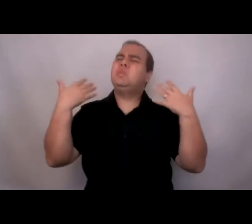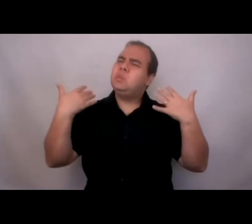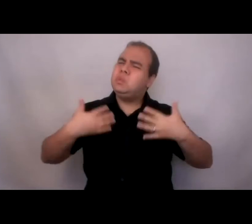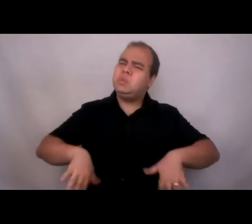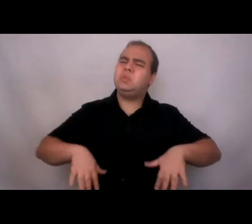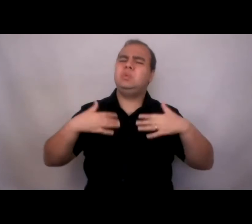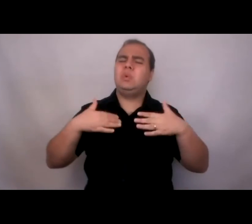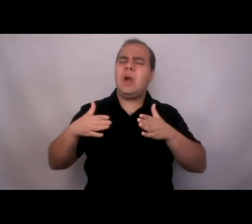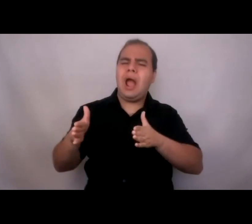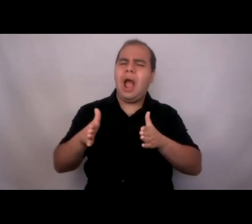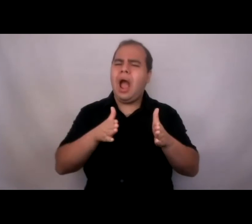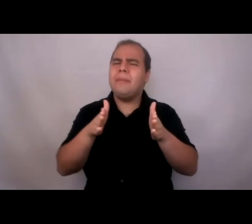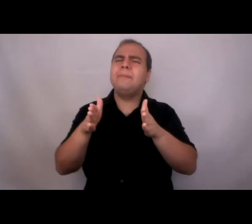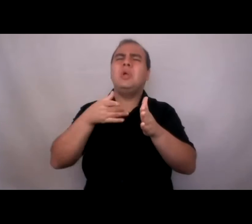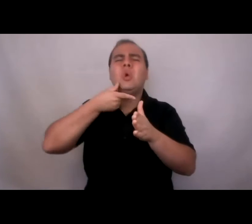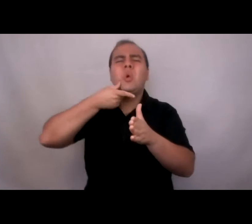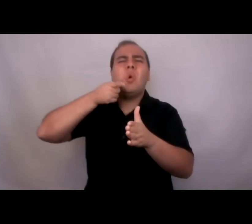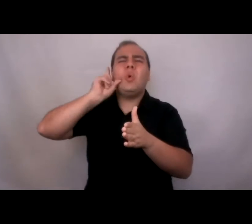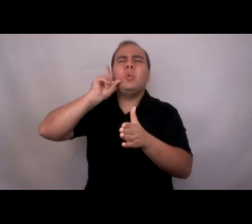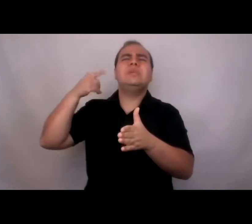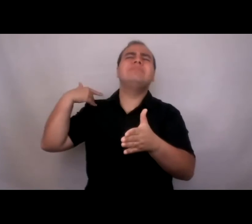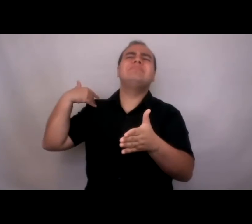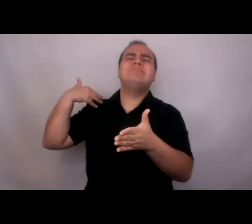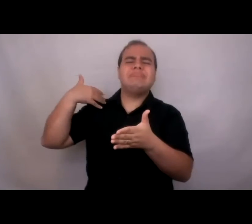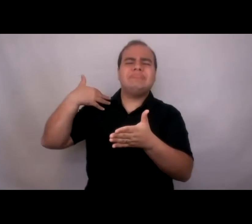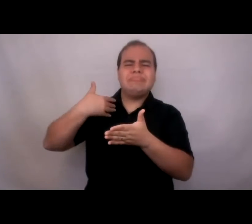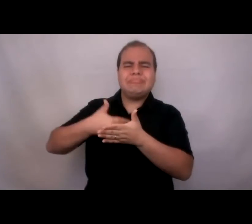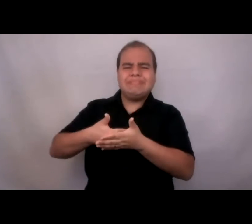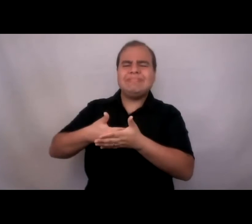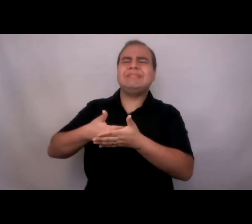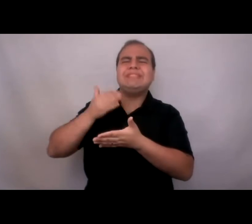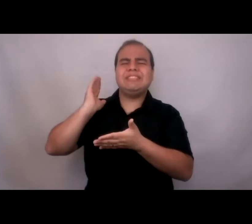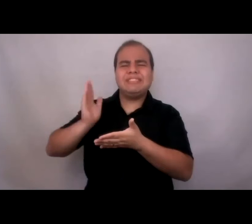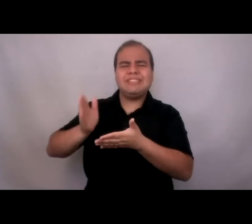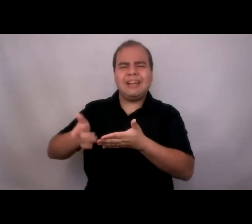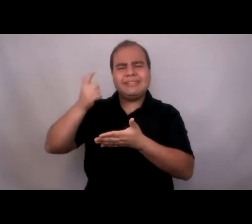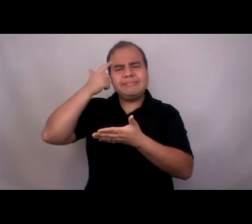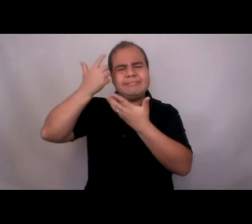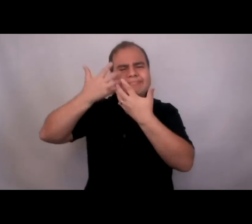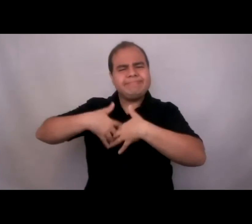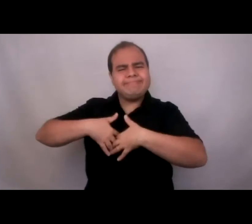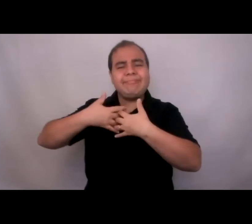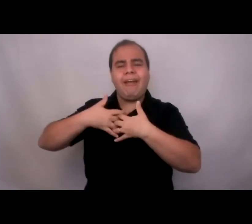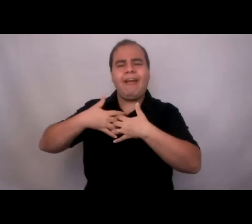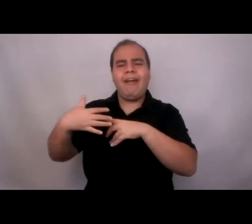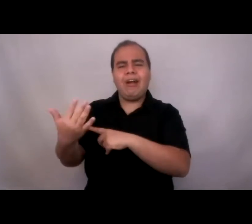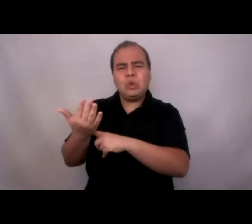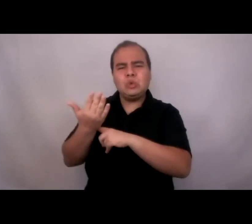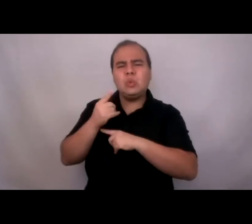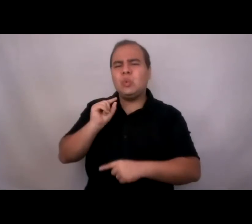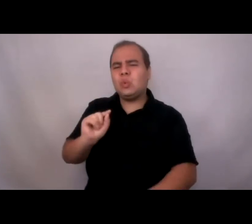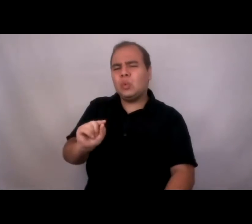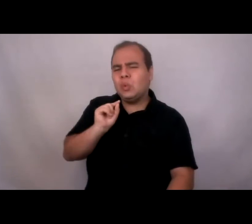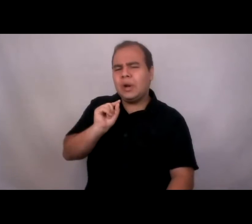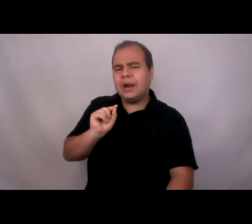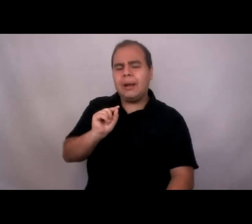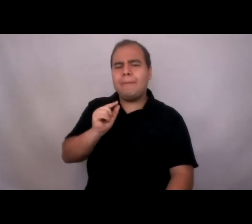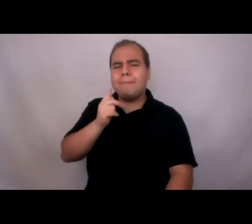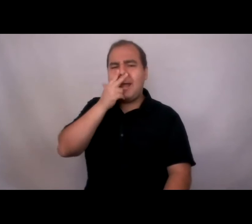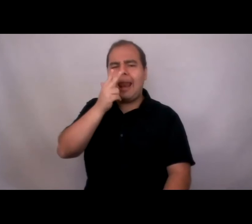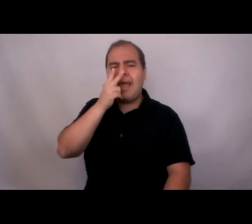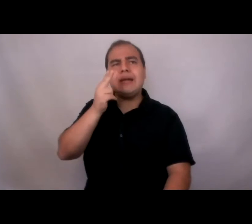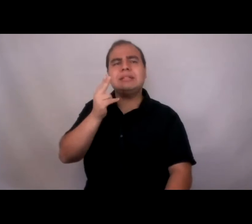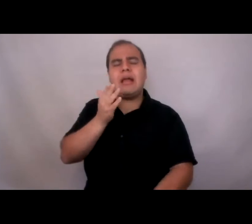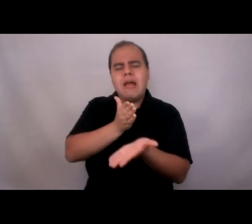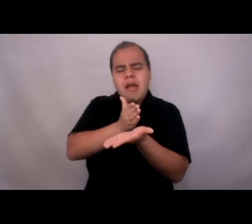que nós tivemos ontem e como ela, na verdade, ela é o ápice, né? Ou pelo